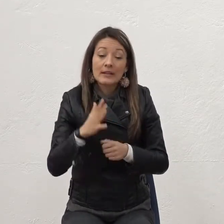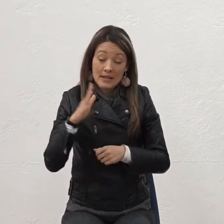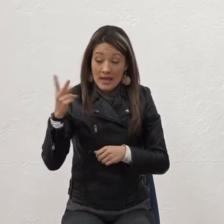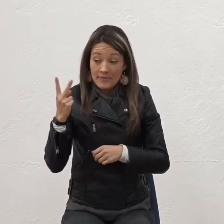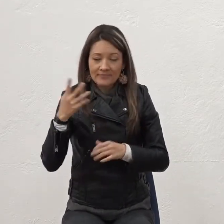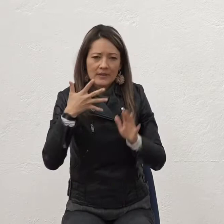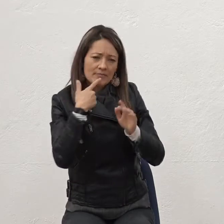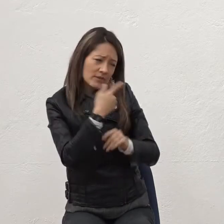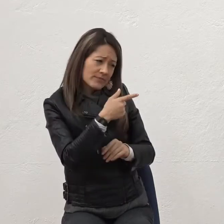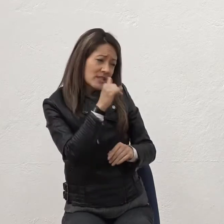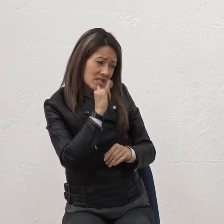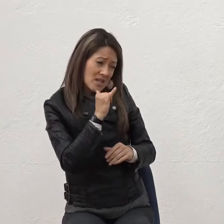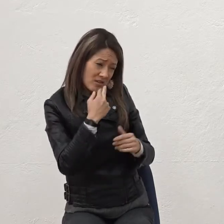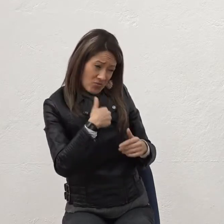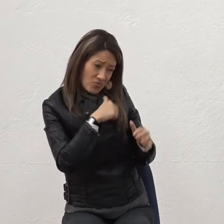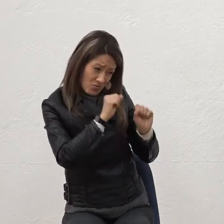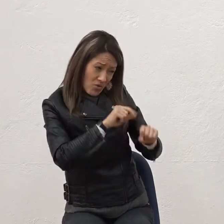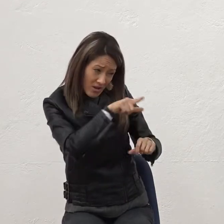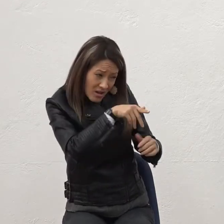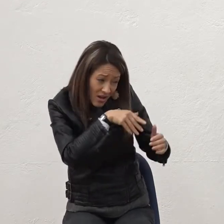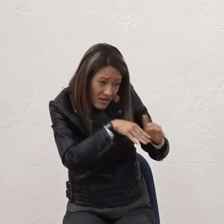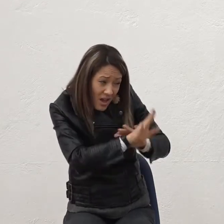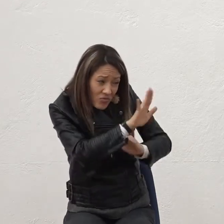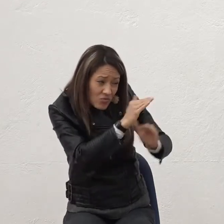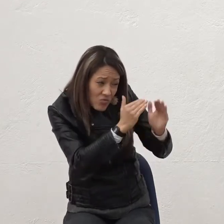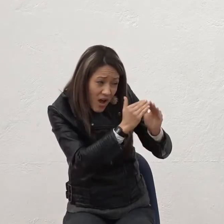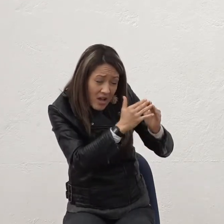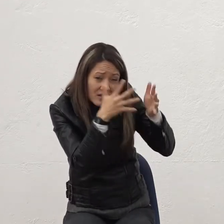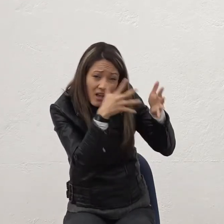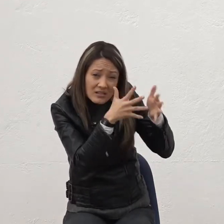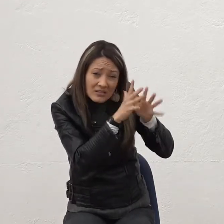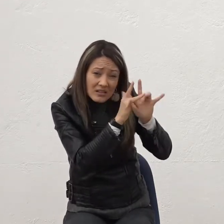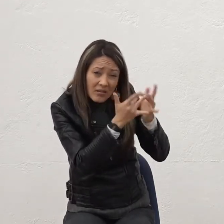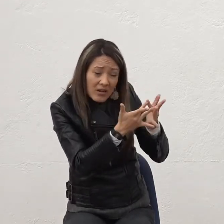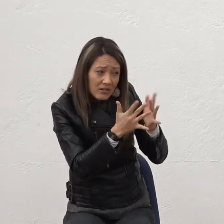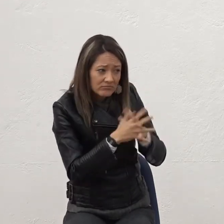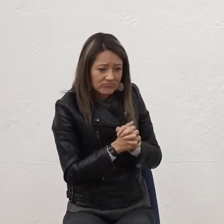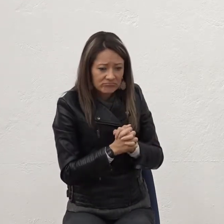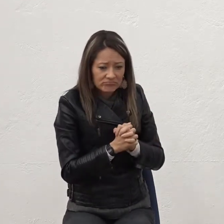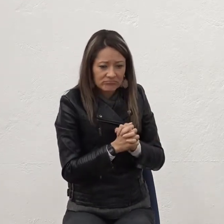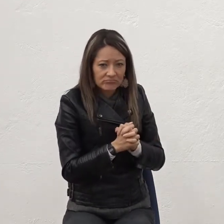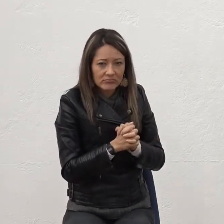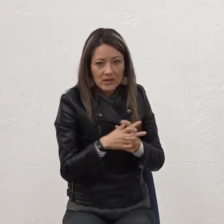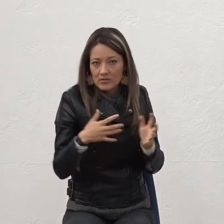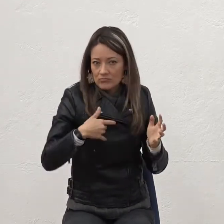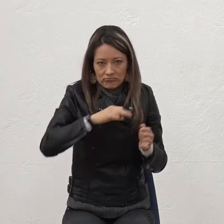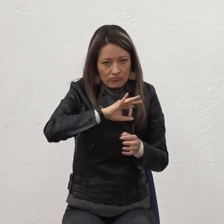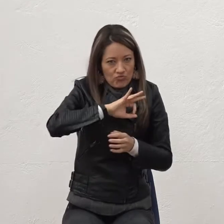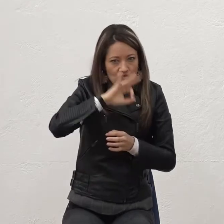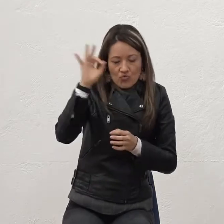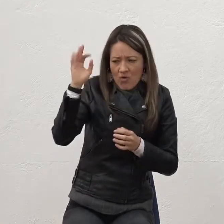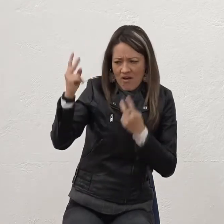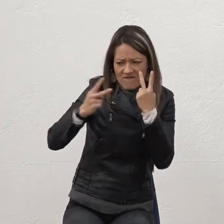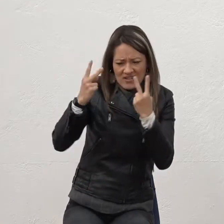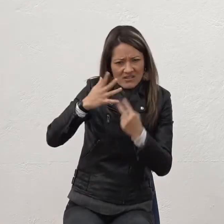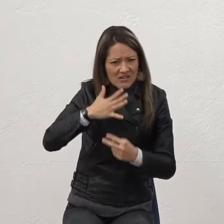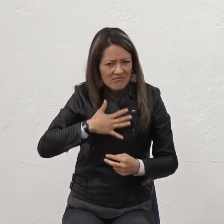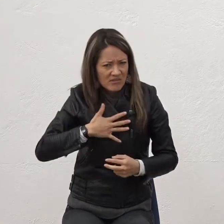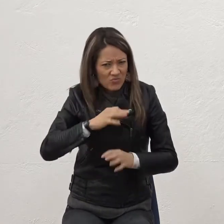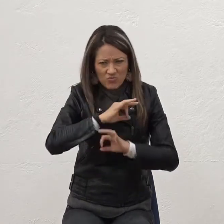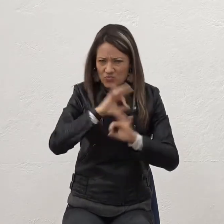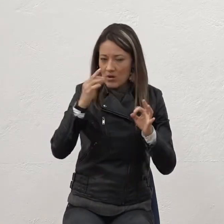dijo, Jackie, nosotros podemos ir a tu casa a enseñarte la palabra. Pues nunca nadie nos había visitado y éramos